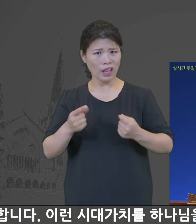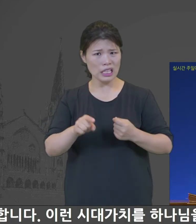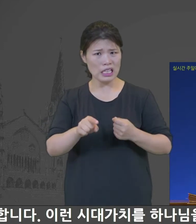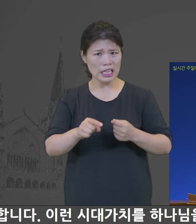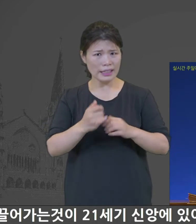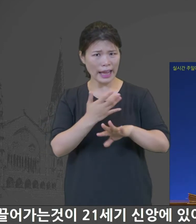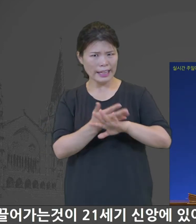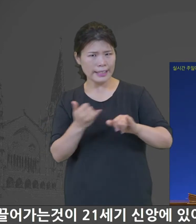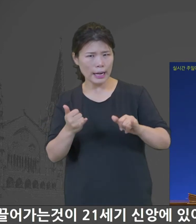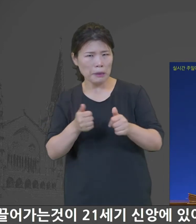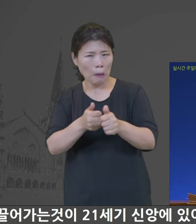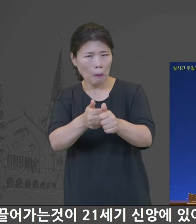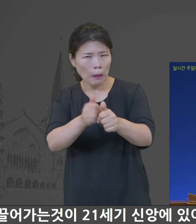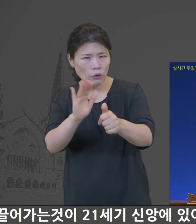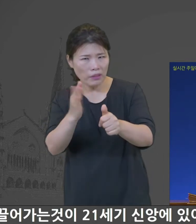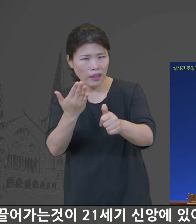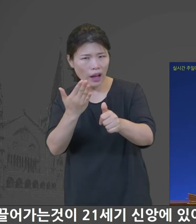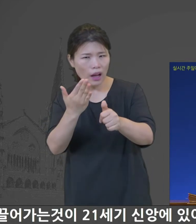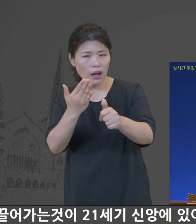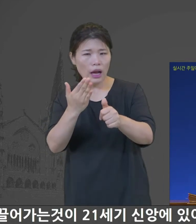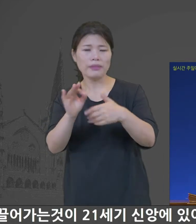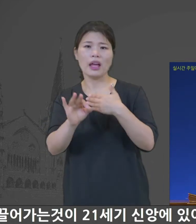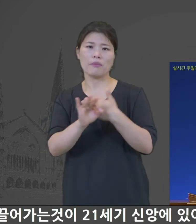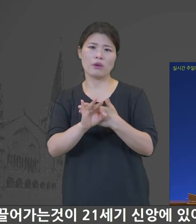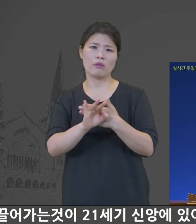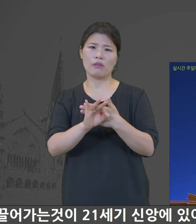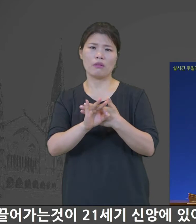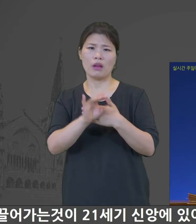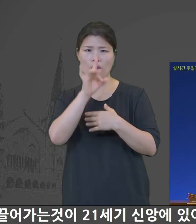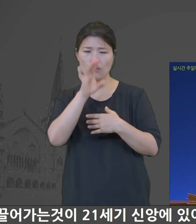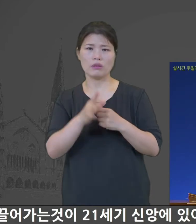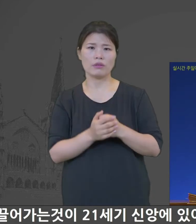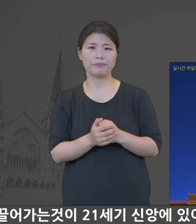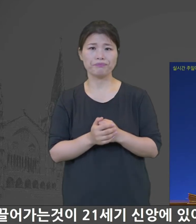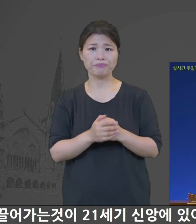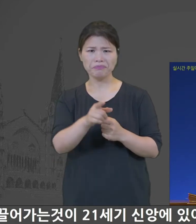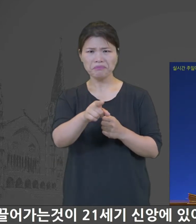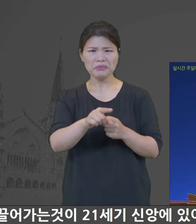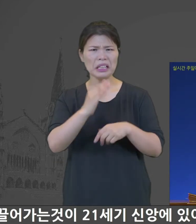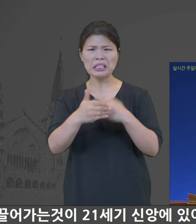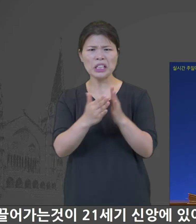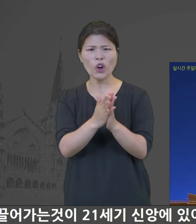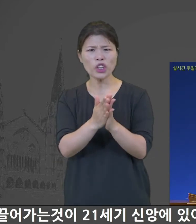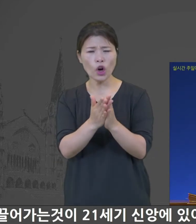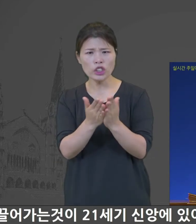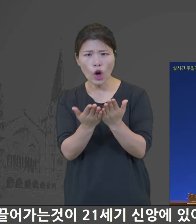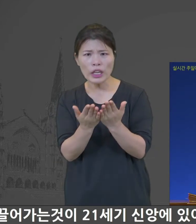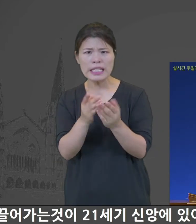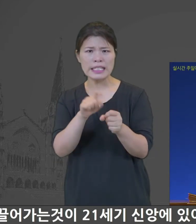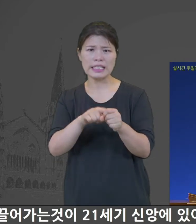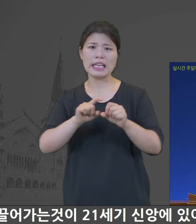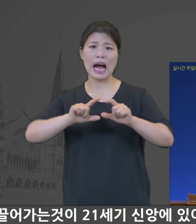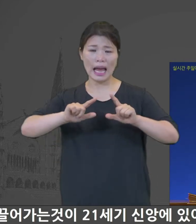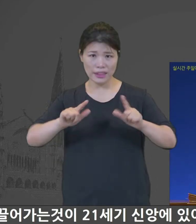이 흐름이 비성경적이야. 아주 강력하게 비성경적. 지금 또 일어나고